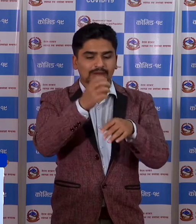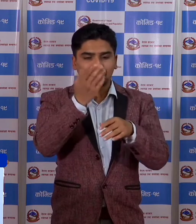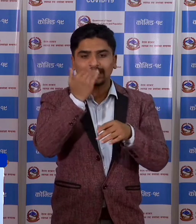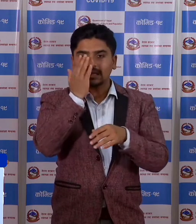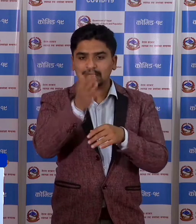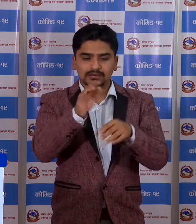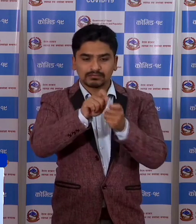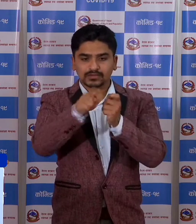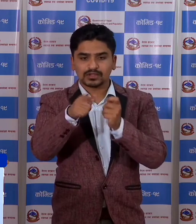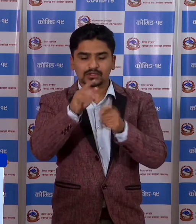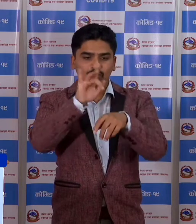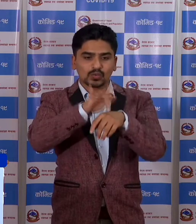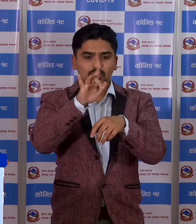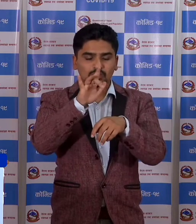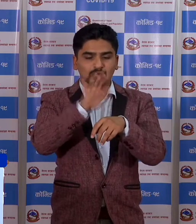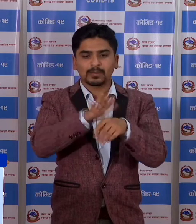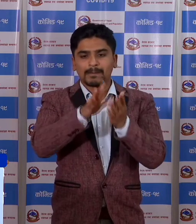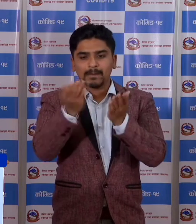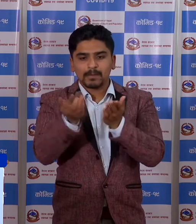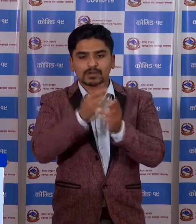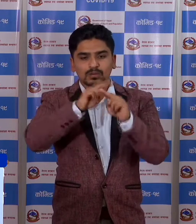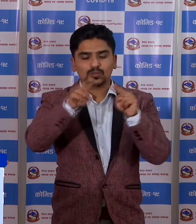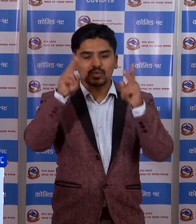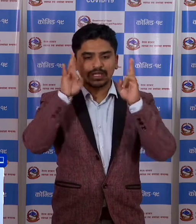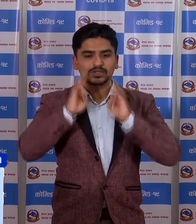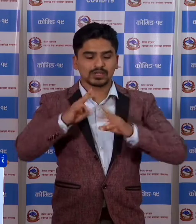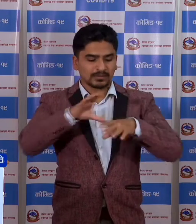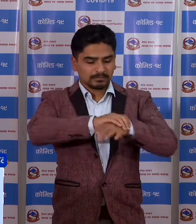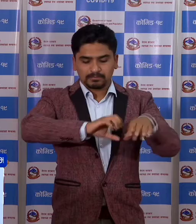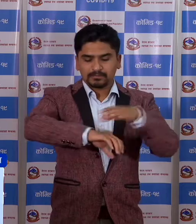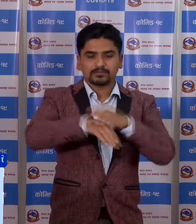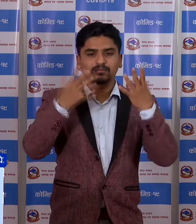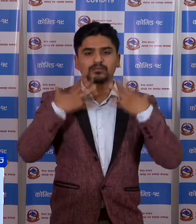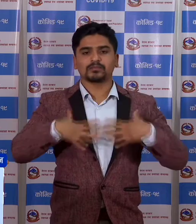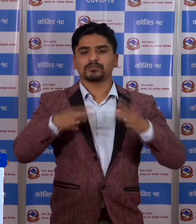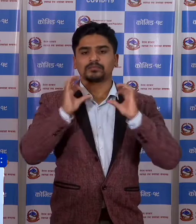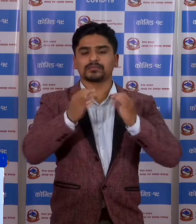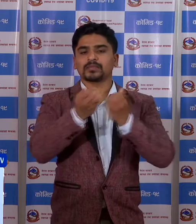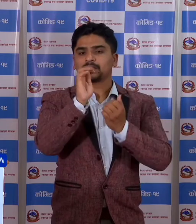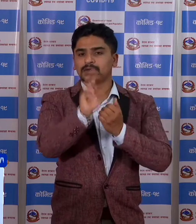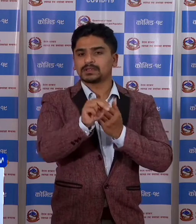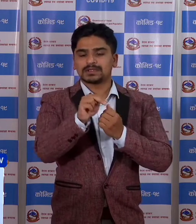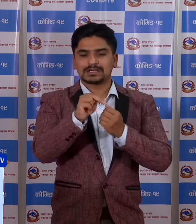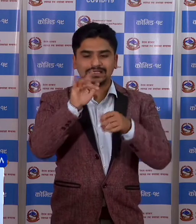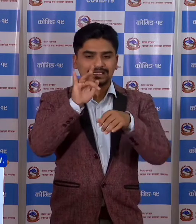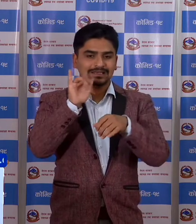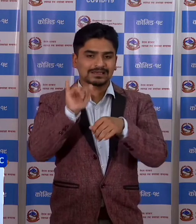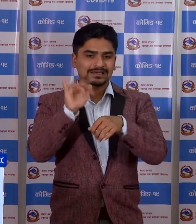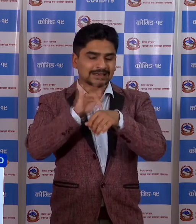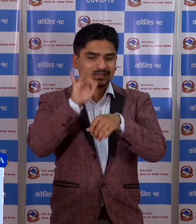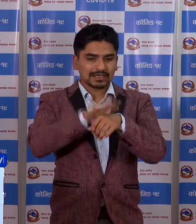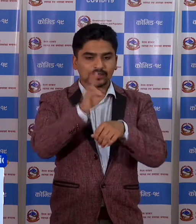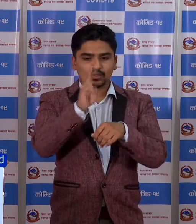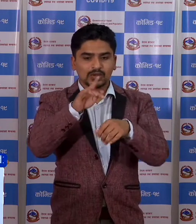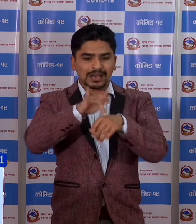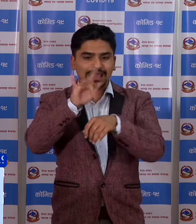भएकोले यसको टोकाइबाट बच्न पुरा शरीर ढाकिने कपडा लगाउनु पर्दछ। डेङ्गे सार्ने एडिज